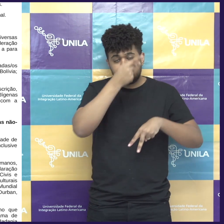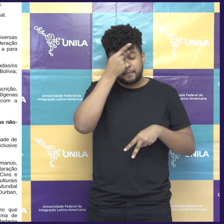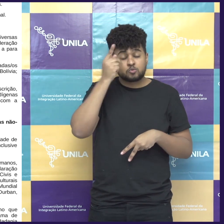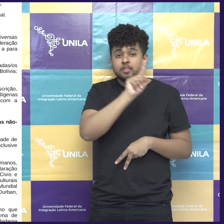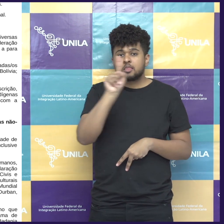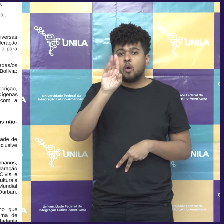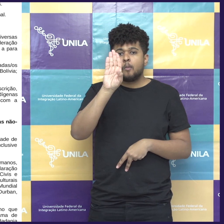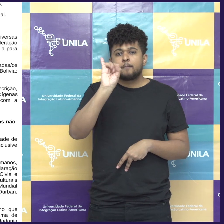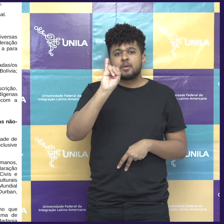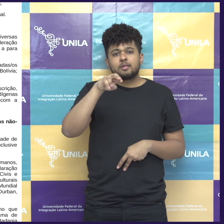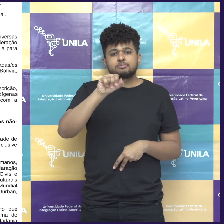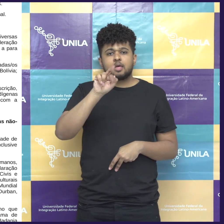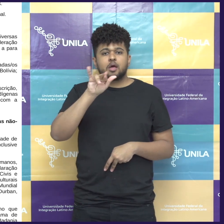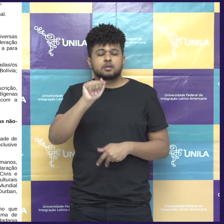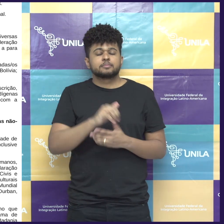binárias.